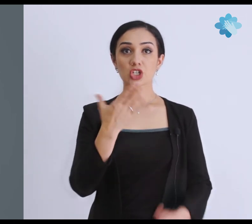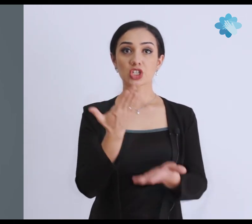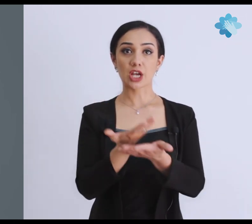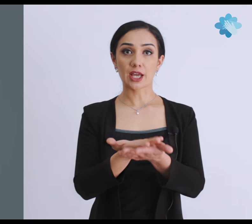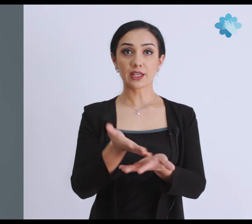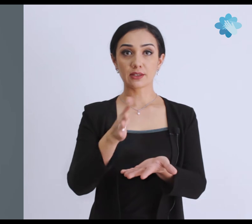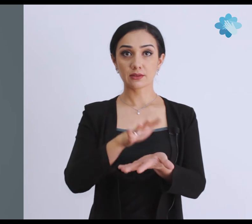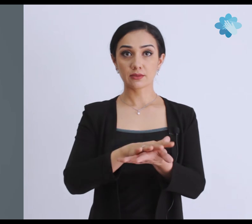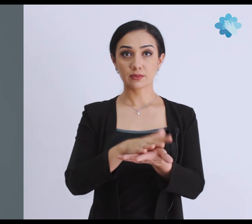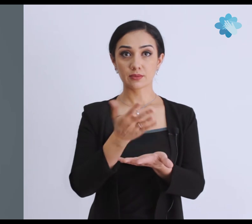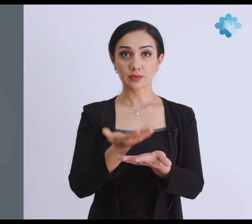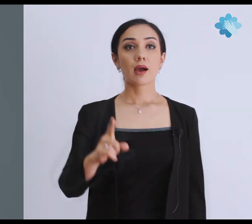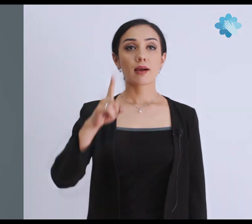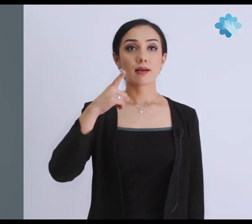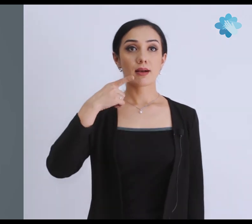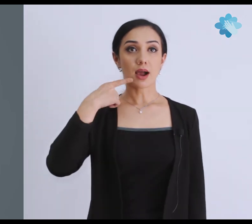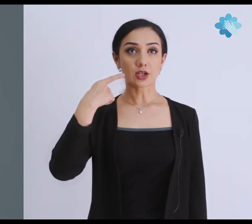жарить каша